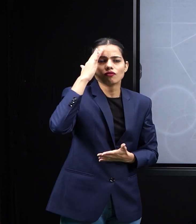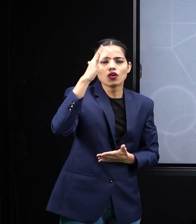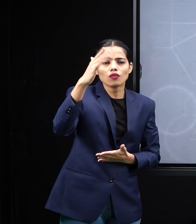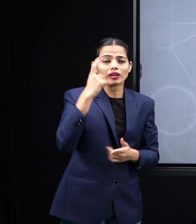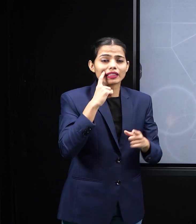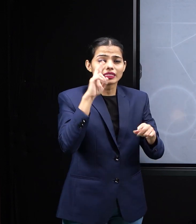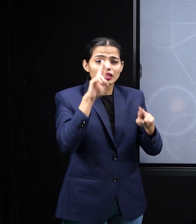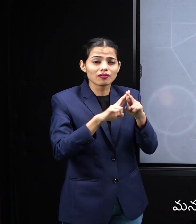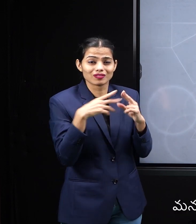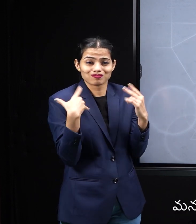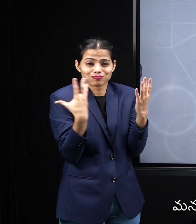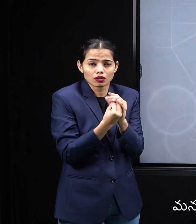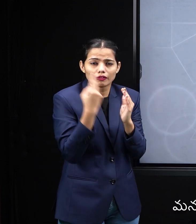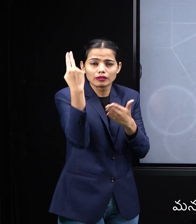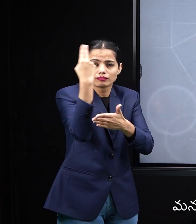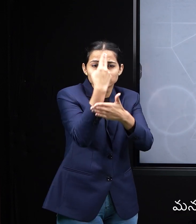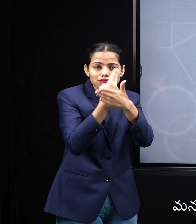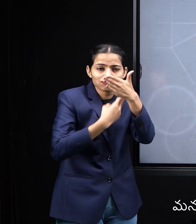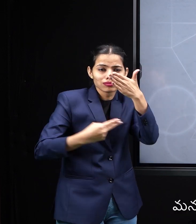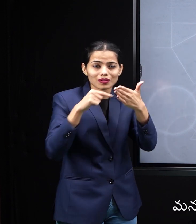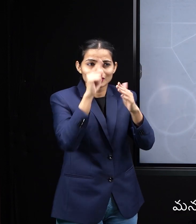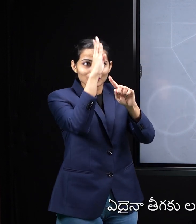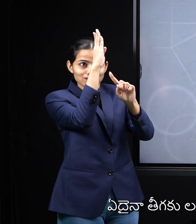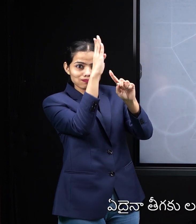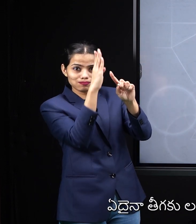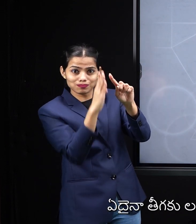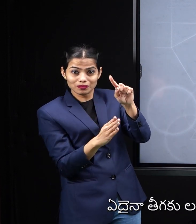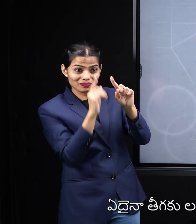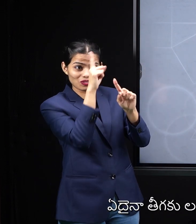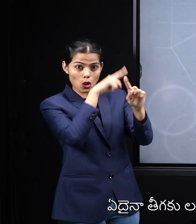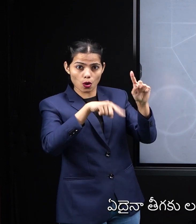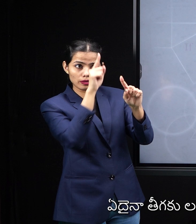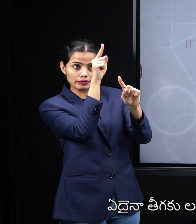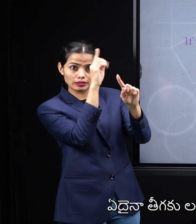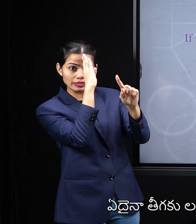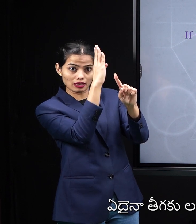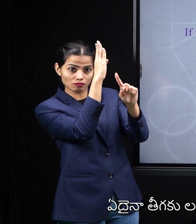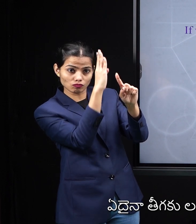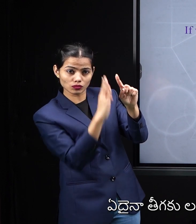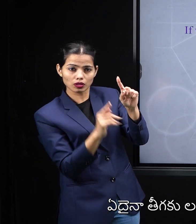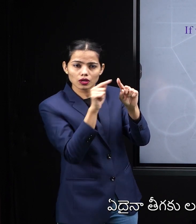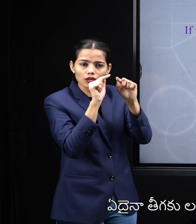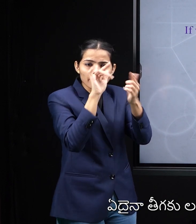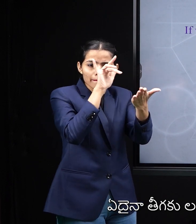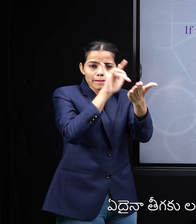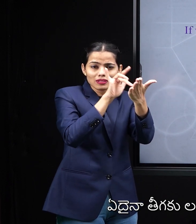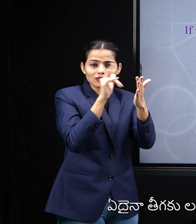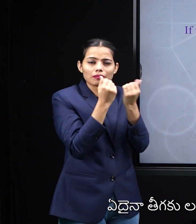సిద్ధాంతం. మనం వృత్తం మధ్యలో నుండి ఏదైనా తీగకు లంబంగా గీస్తే అది